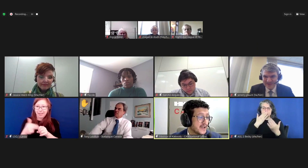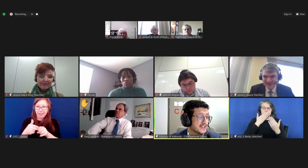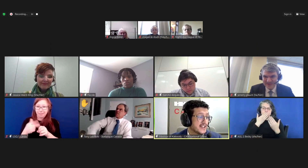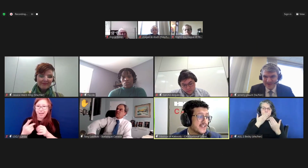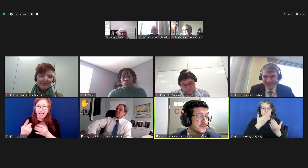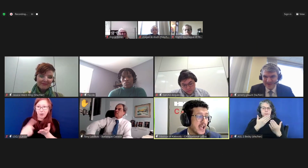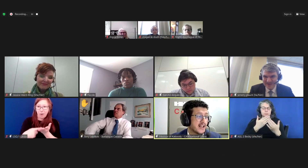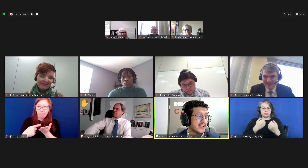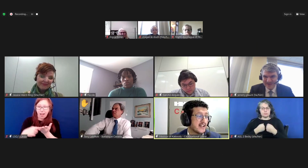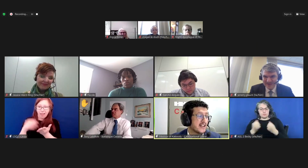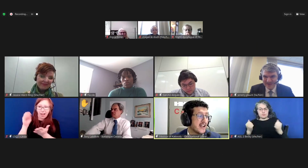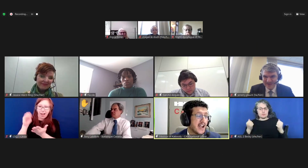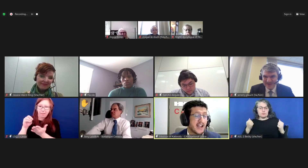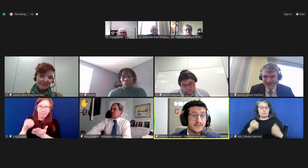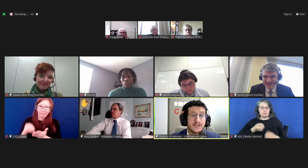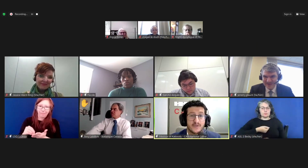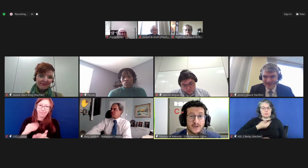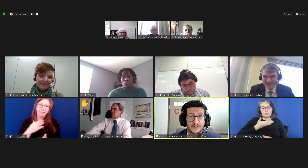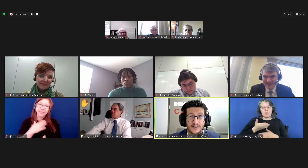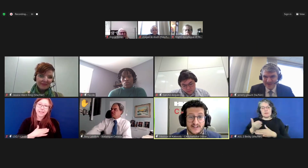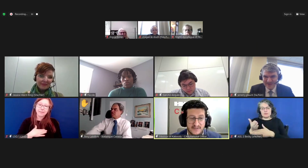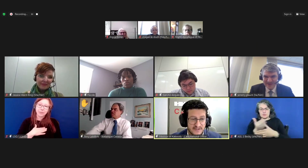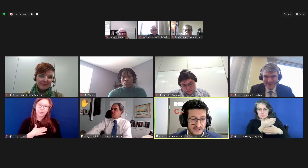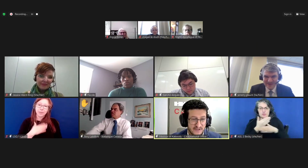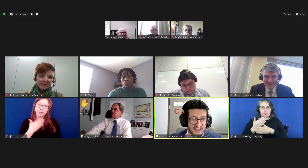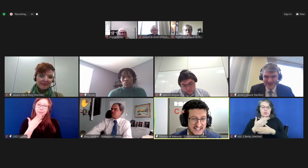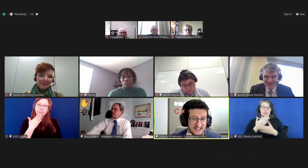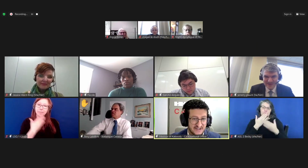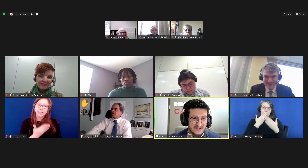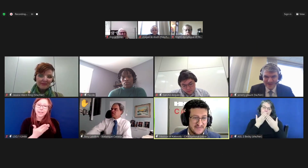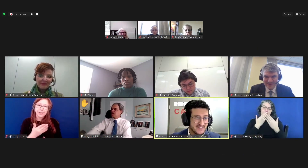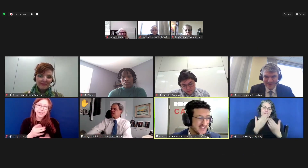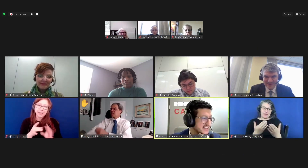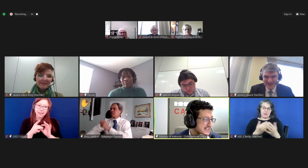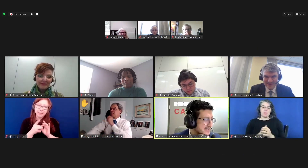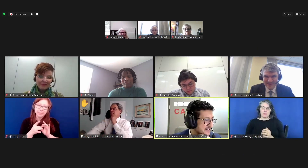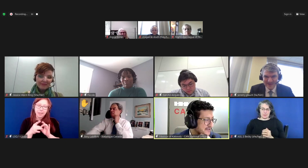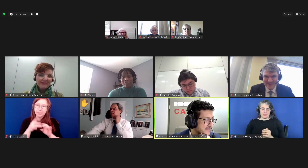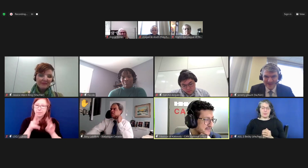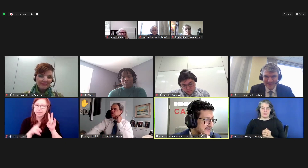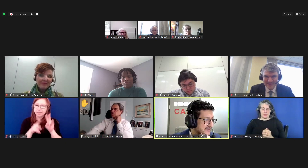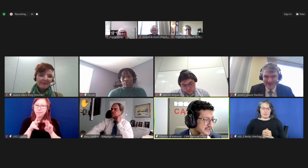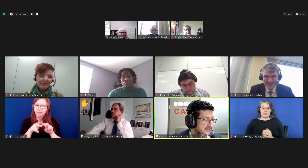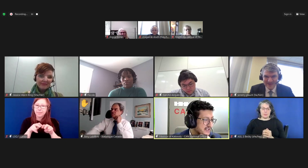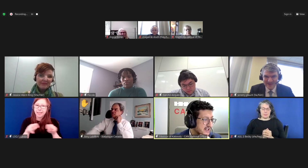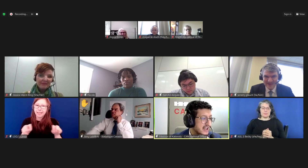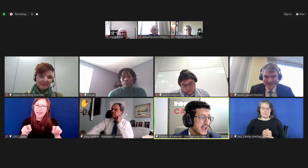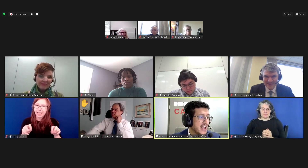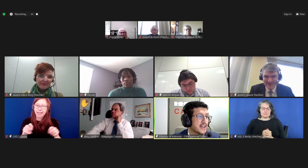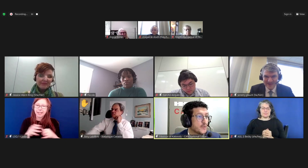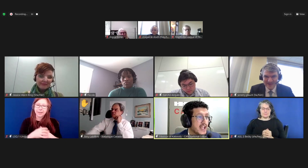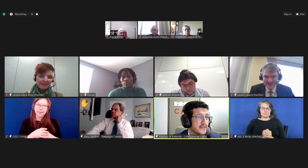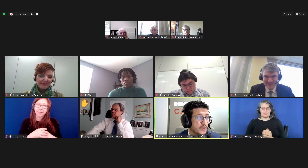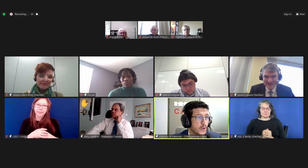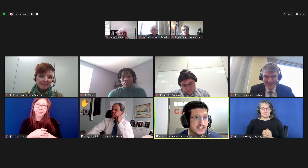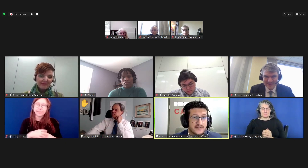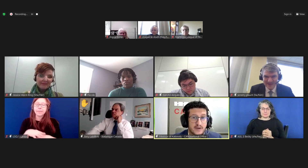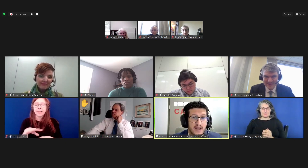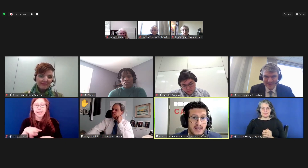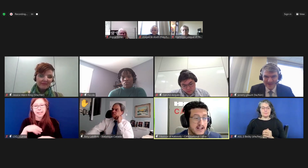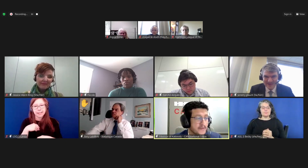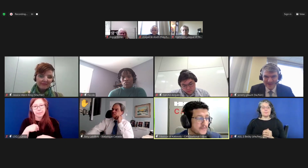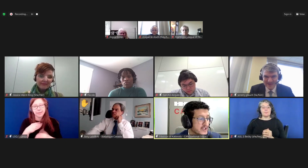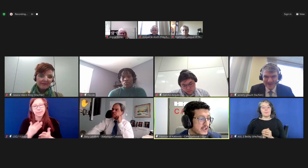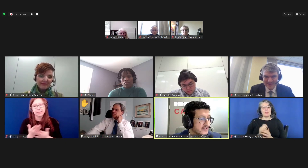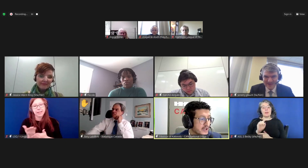S'il vous plaît, remerciez les membres du panel d'avoir accepté de partager leur histoire